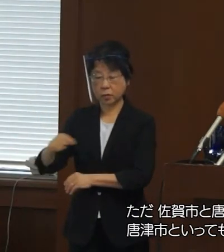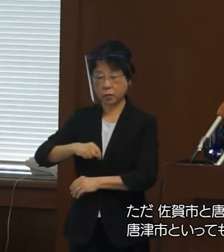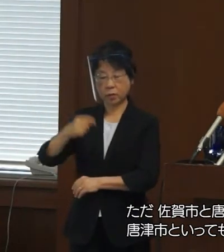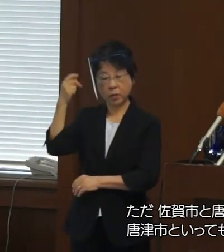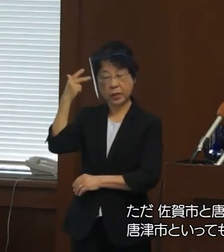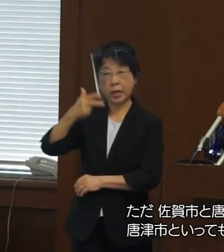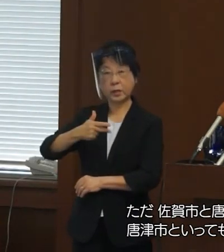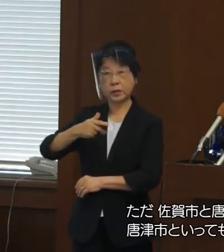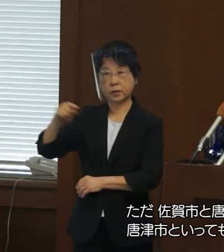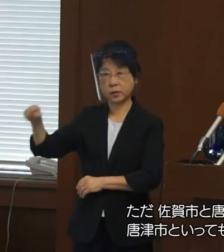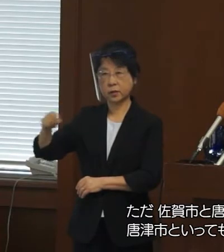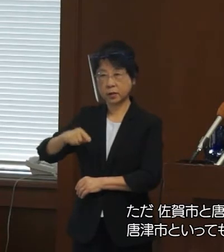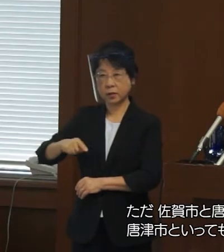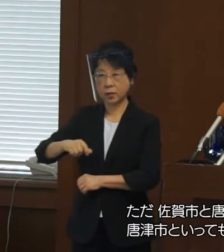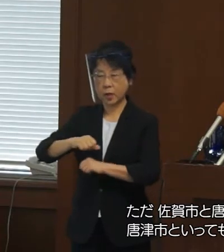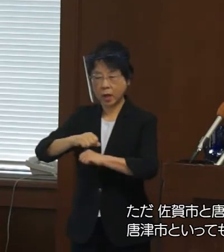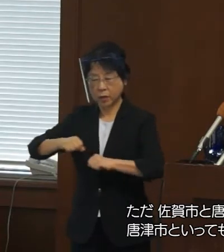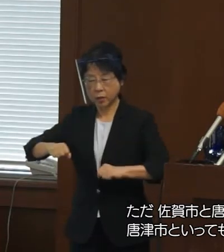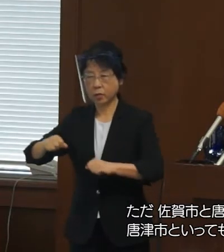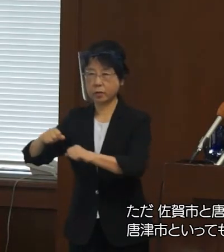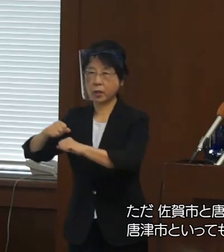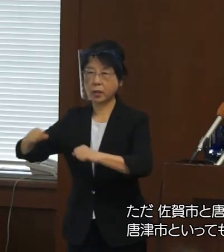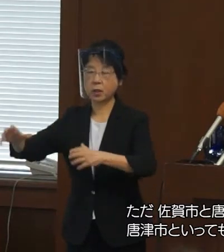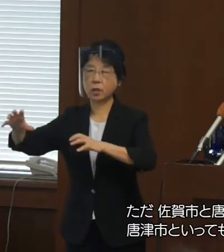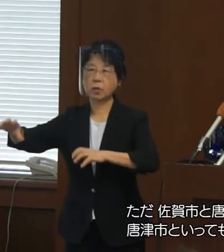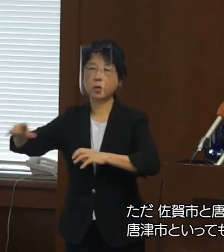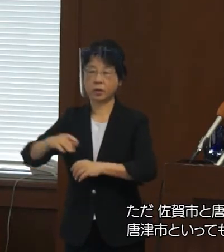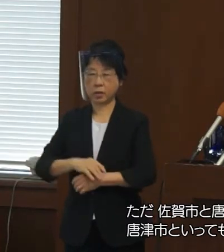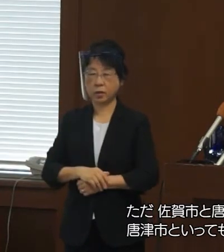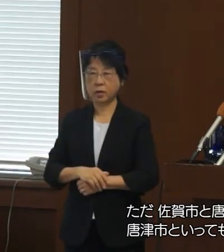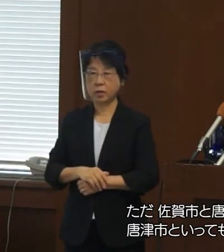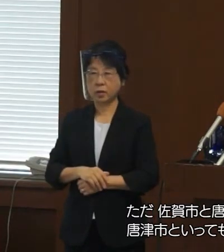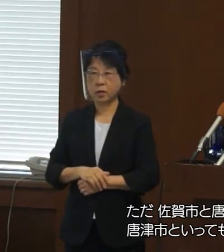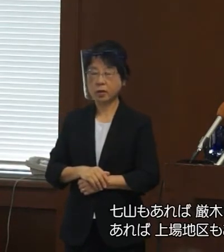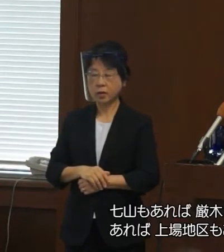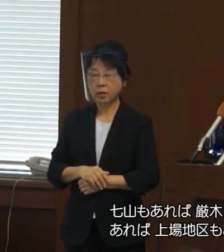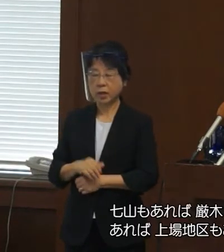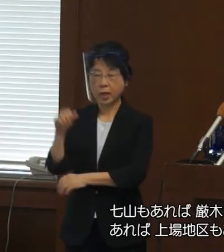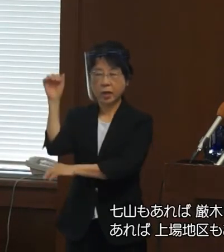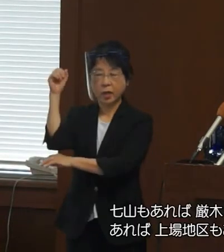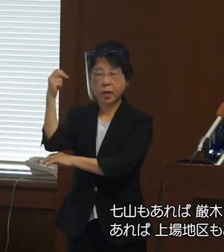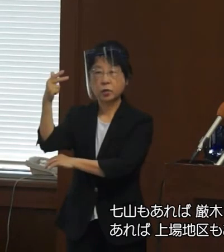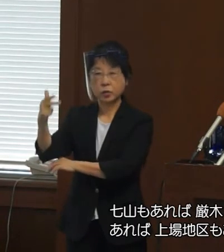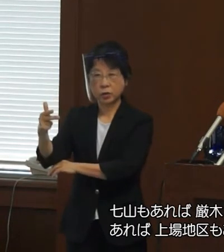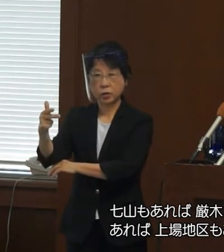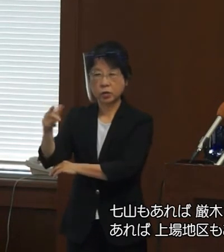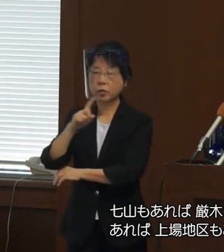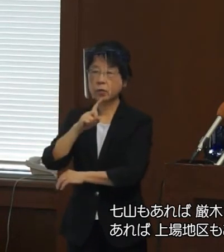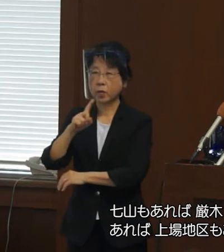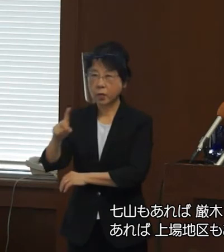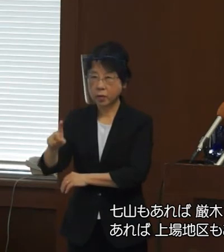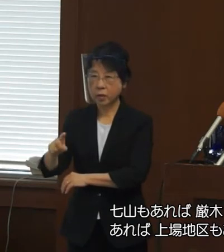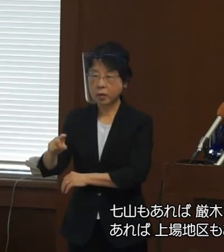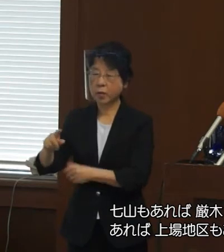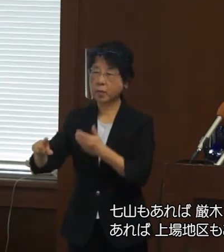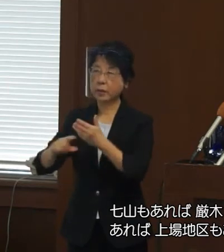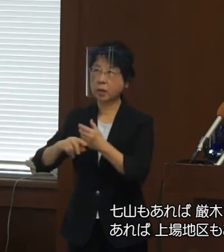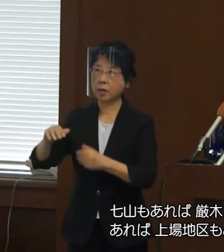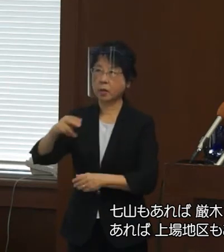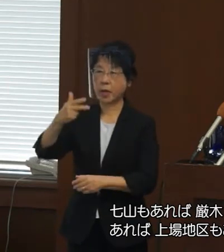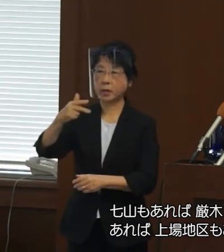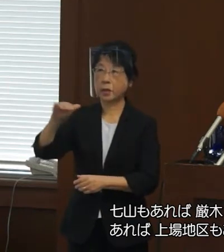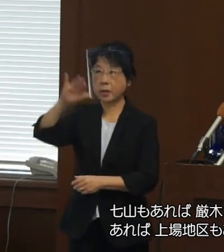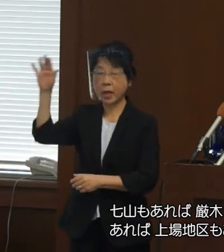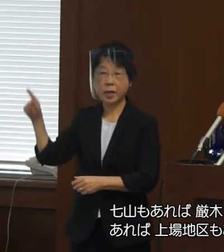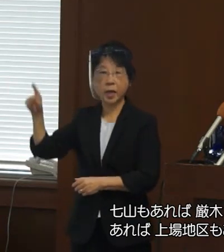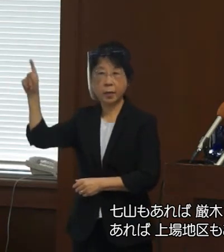ね、唐津市といってもですね七山もあれば旧良行地もあれば北畑も